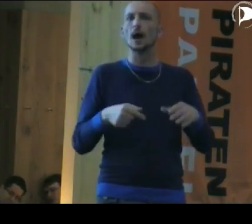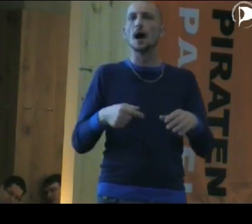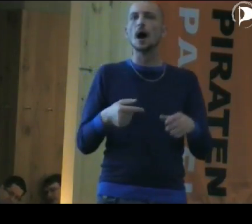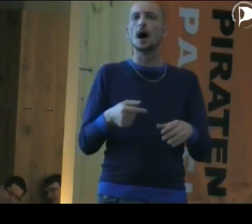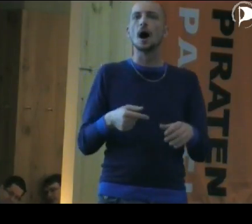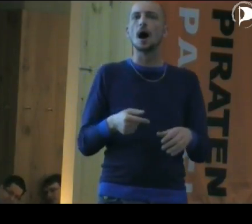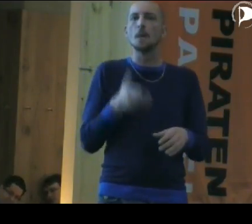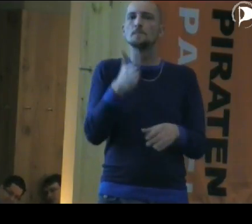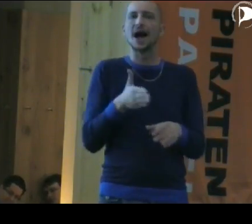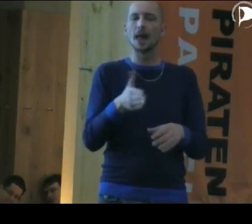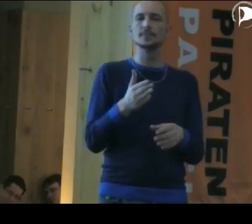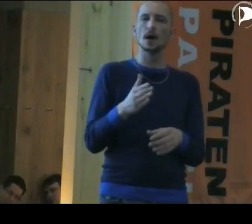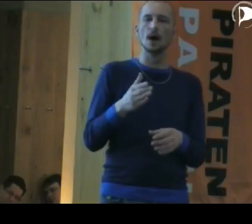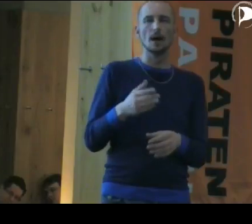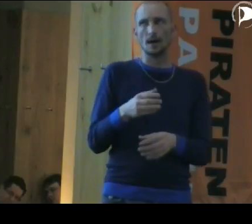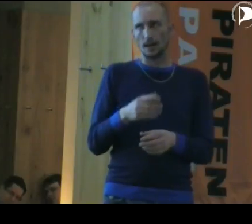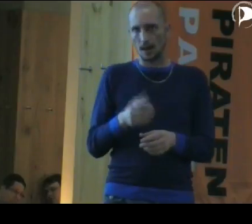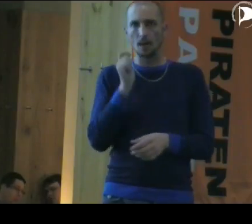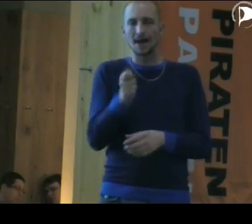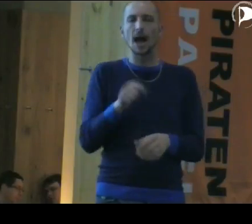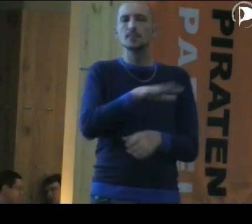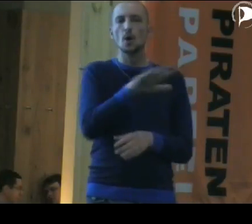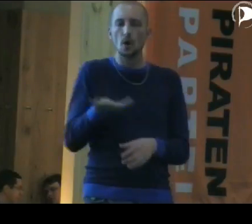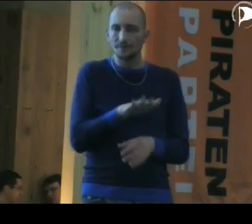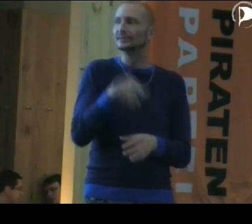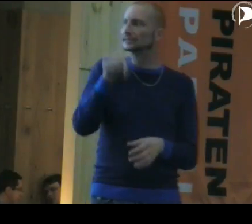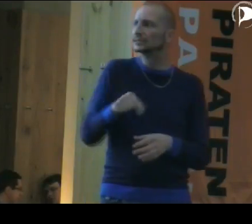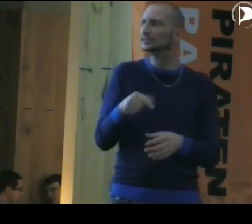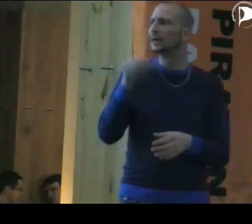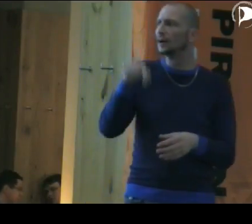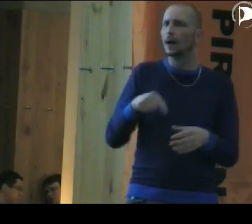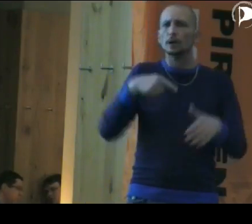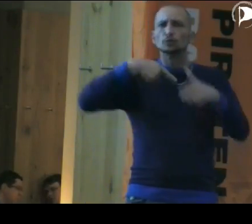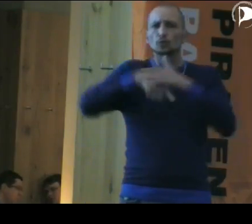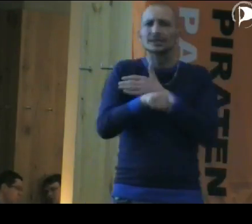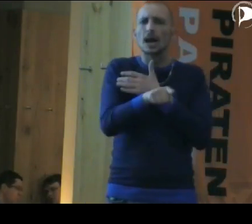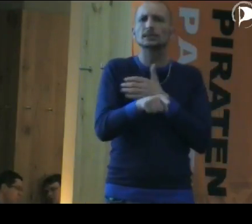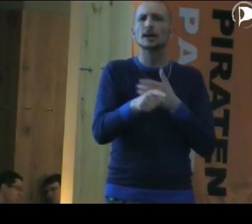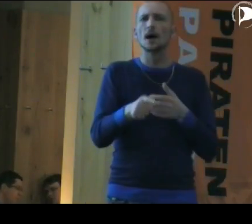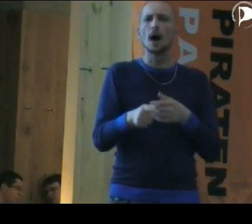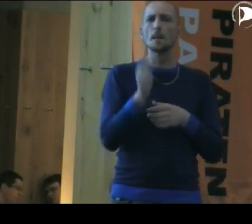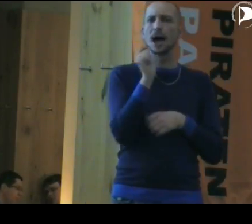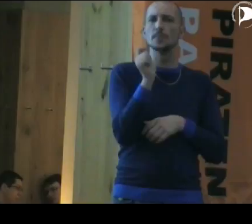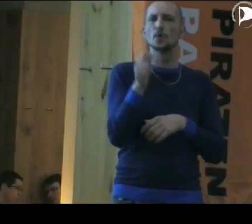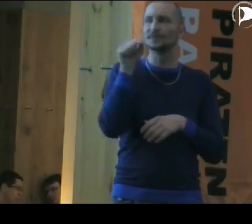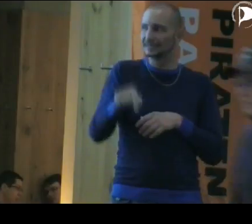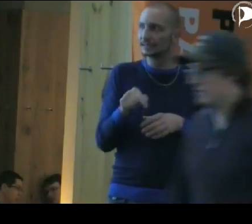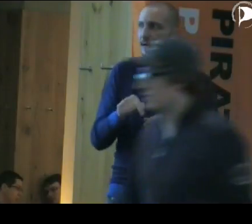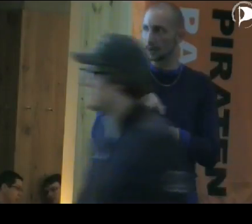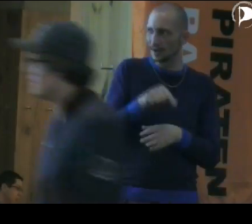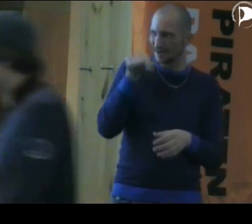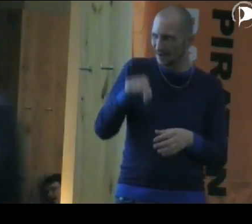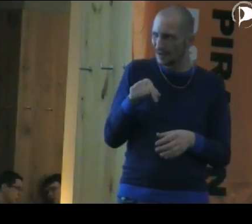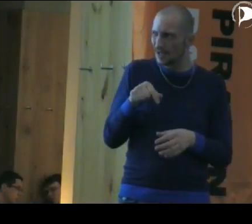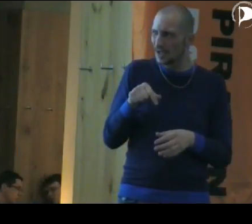zahlen gewinnen weil ich darf man dazu der gedanke ein durchaus spannung auf dem platz große